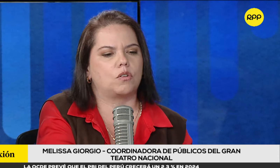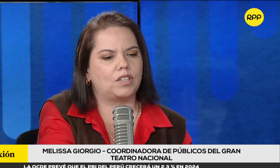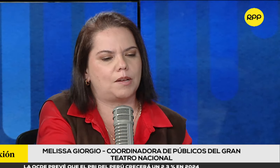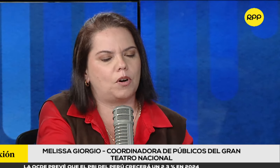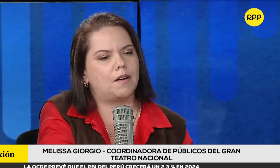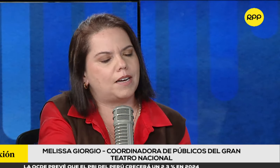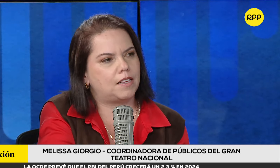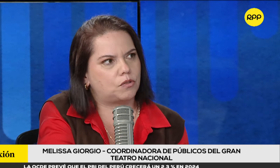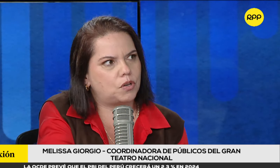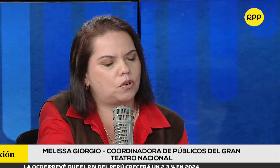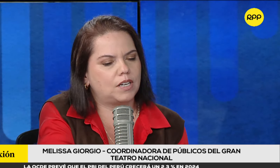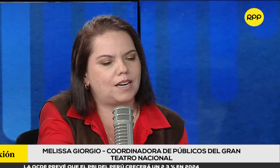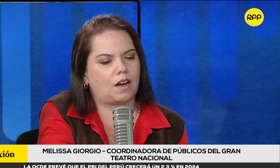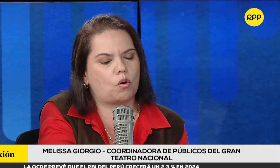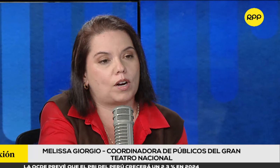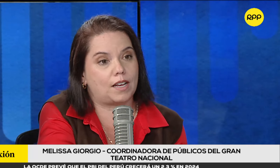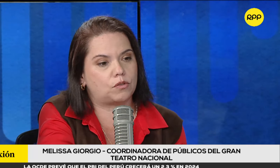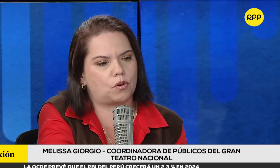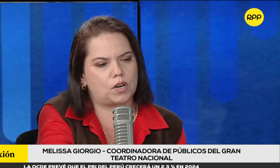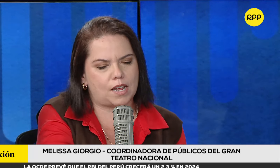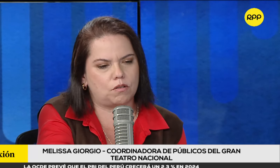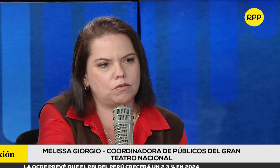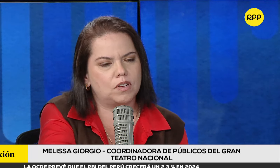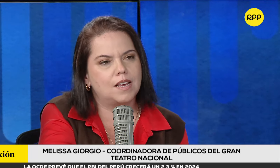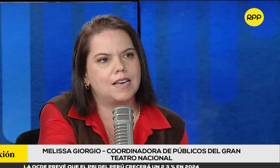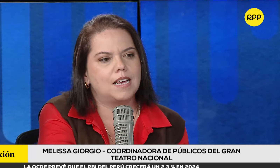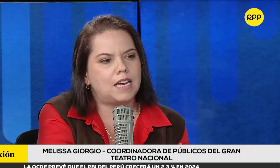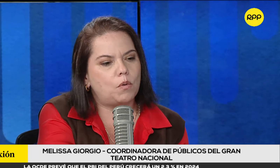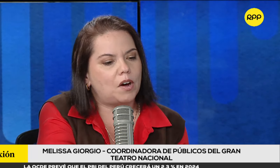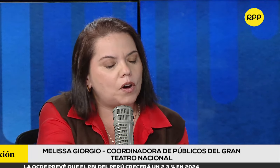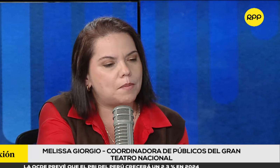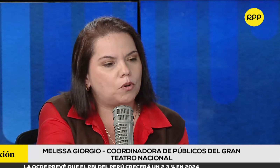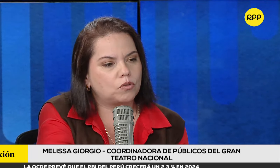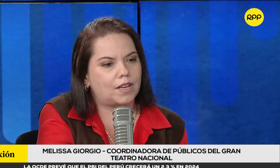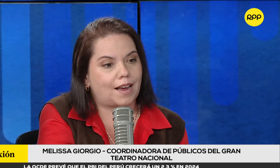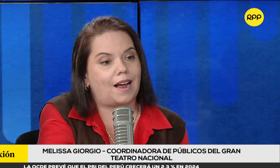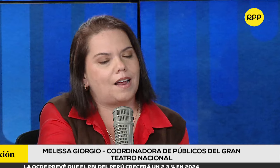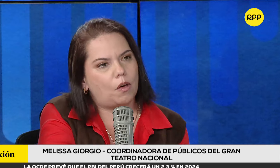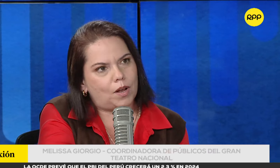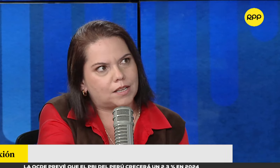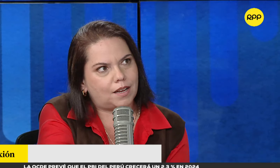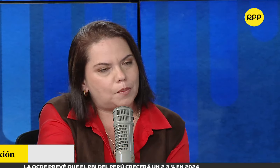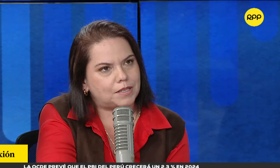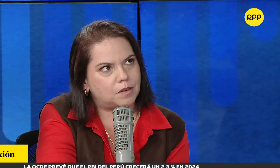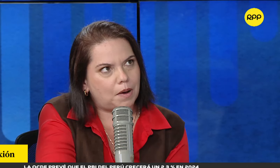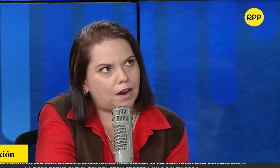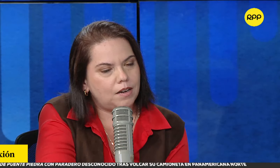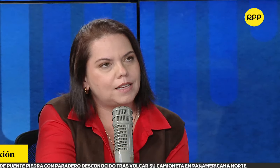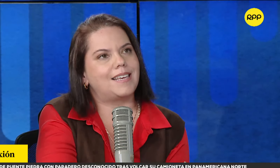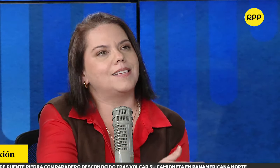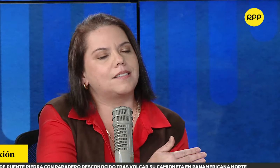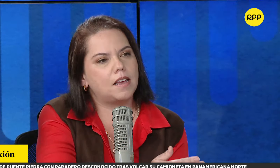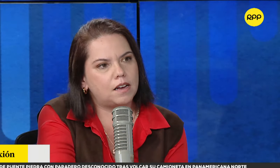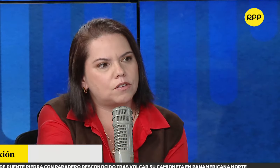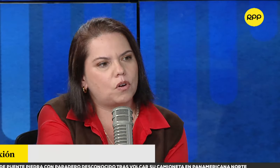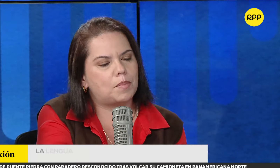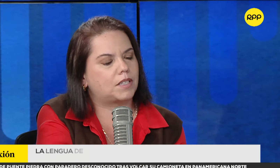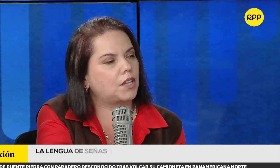no tenemos la validación y la co-creación con ellos. Y luego hemos escalado a la sala principal. Y este año, a partir de